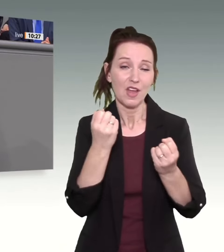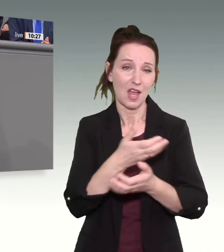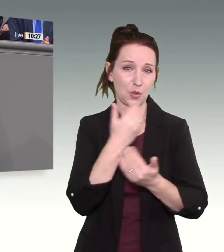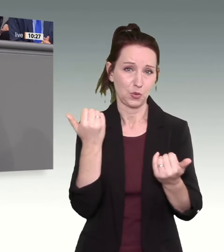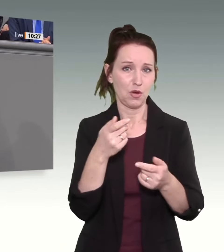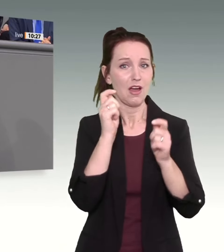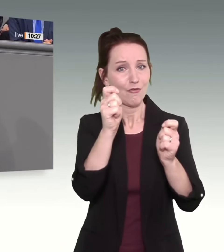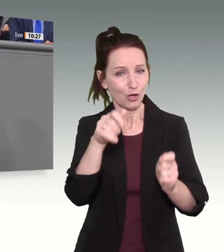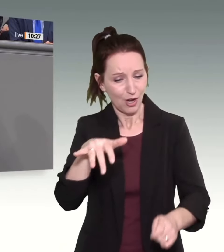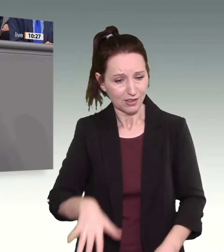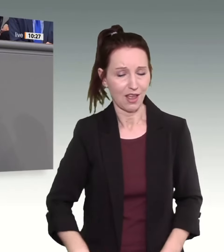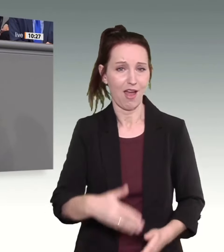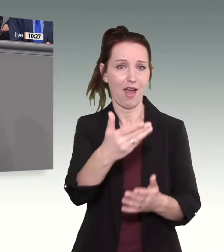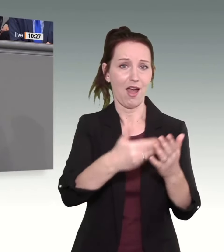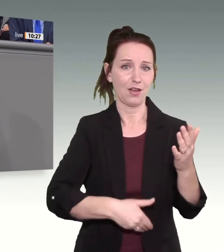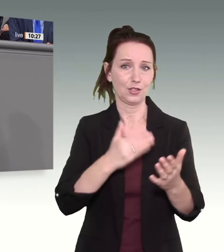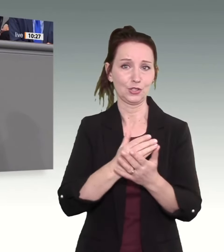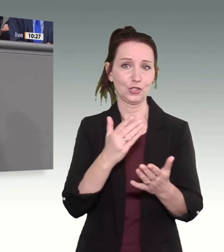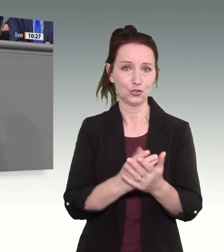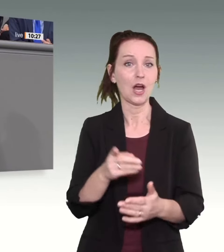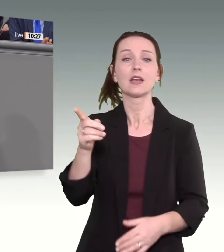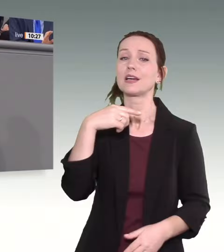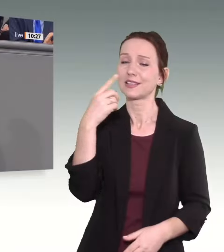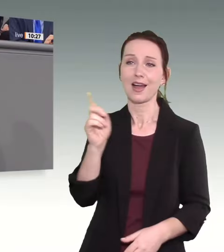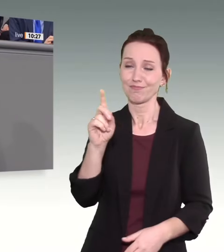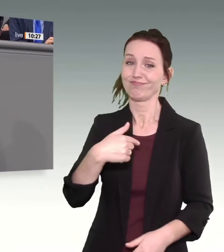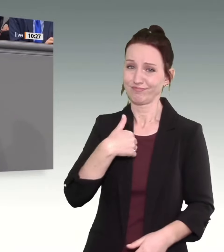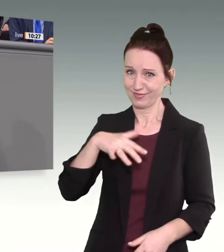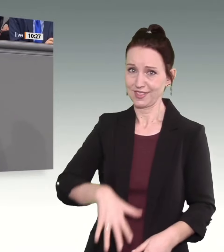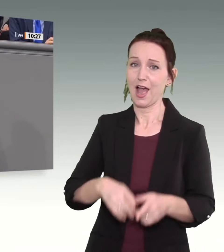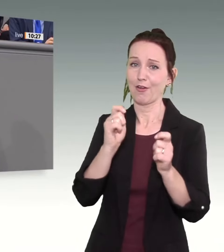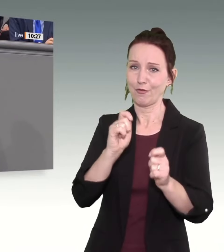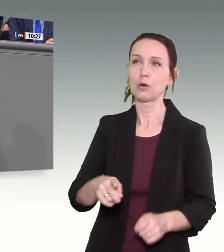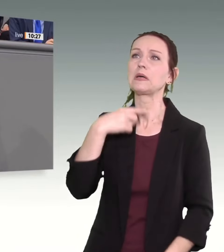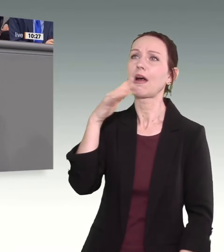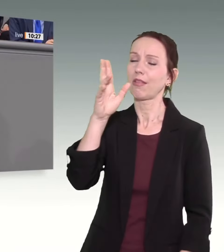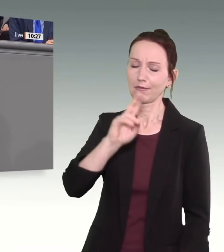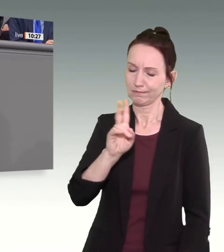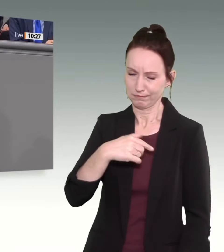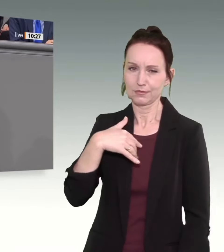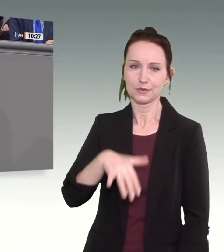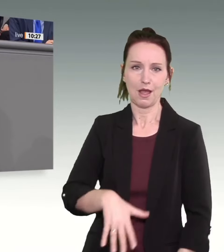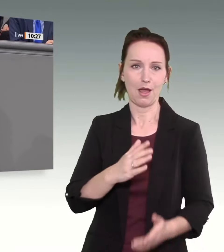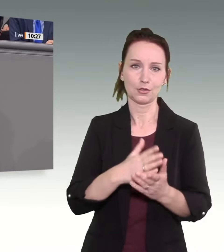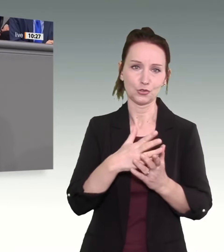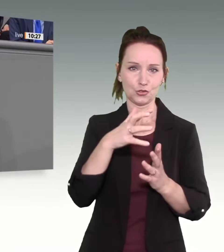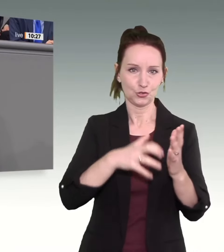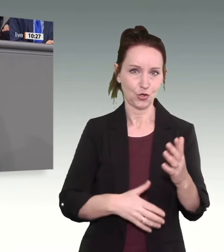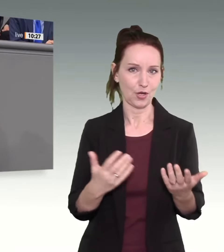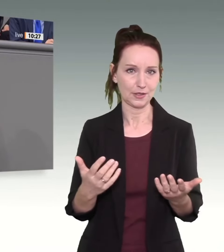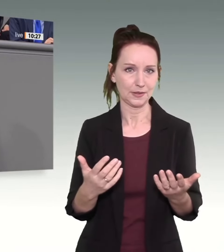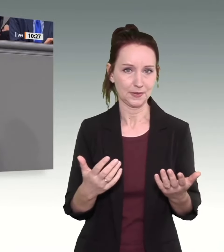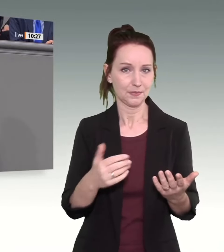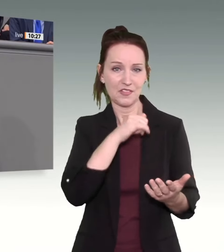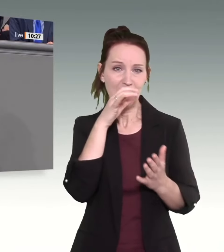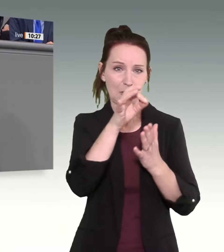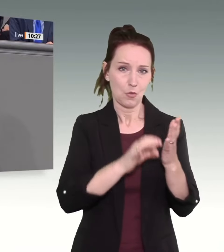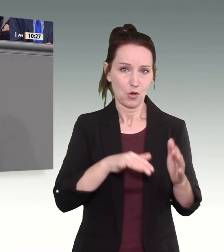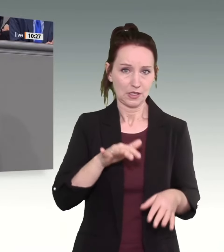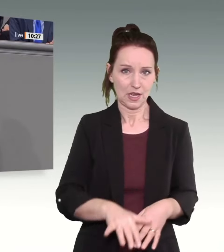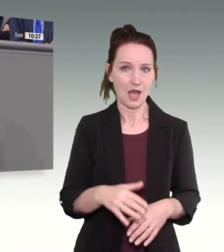aufgelistet. Und das Entscheidende für uns ist, die ich jetzt nicht mehr alle darstellen kann, aber das Entscheidende ist, die Baukosten zu senken.